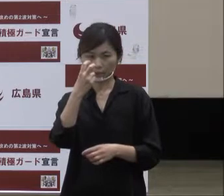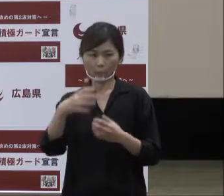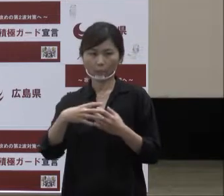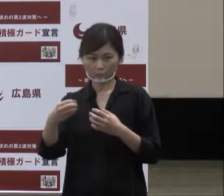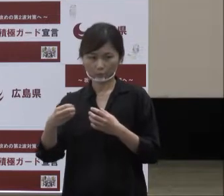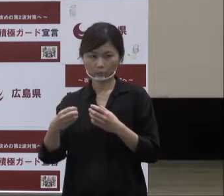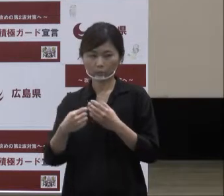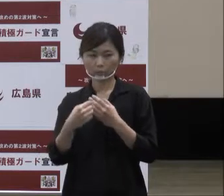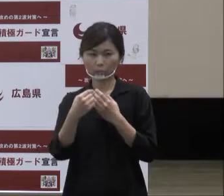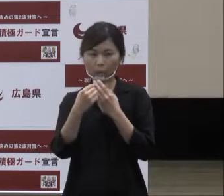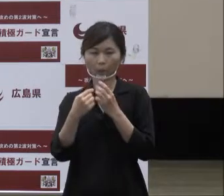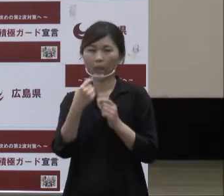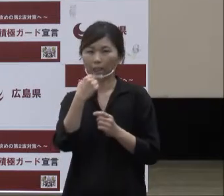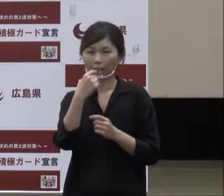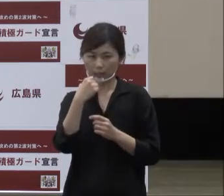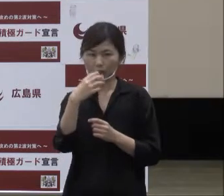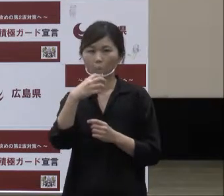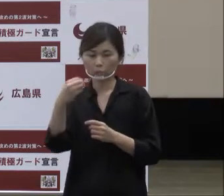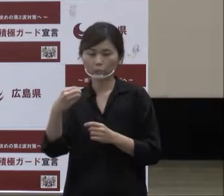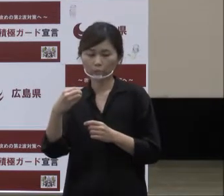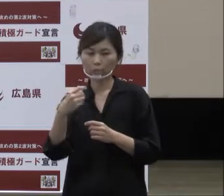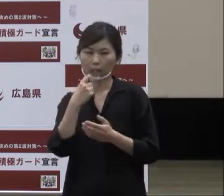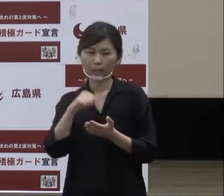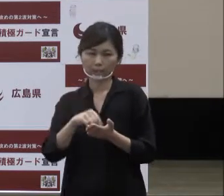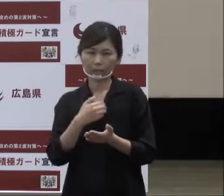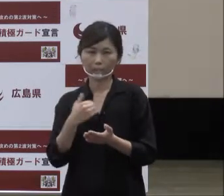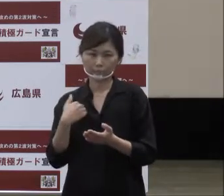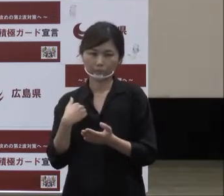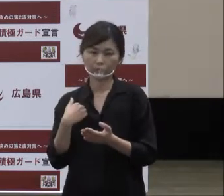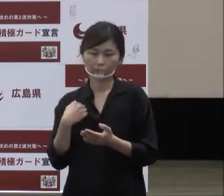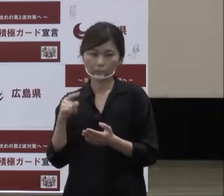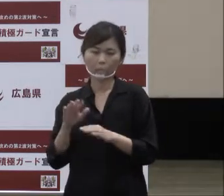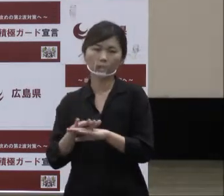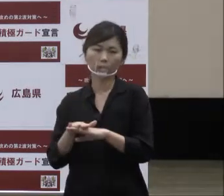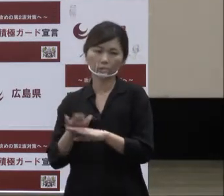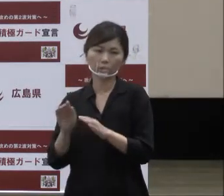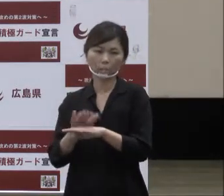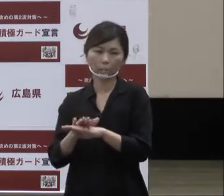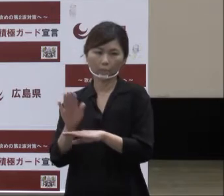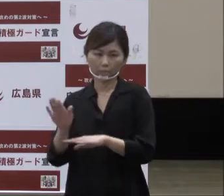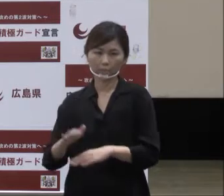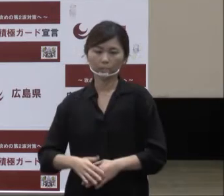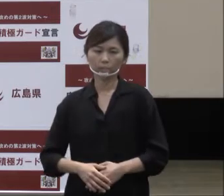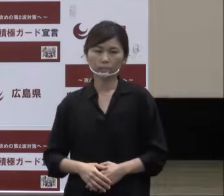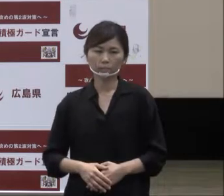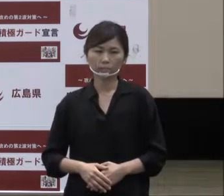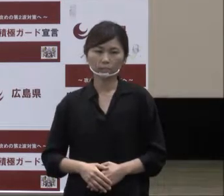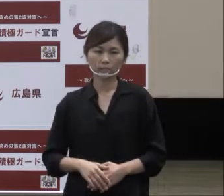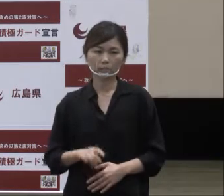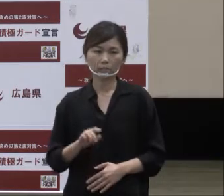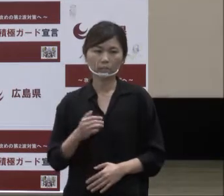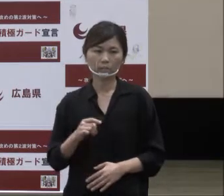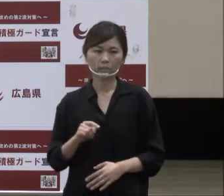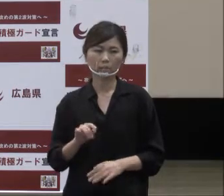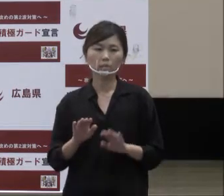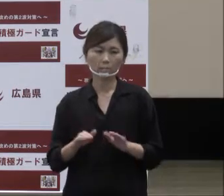のは非常に重要なことですね。ただ今申し上げているのは検査ですから PCR の、